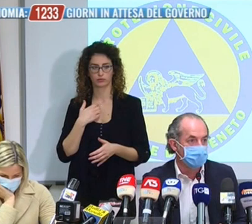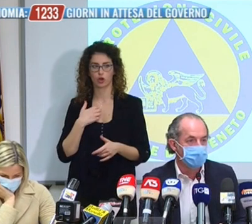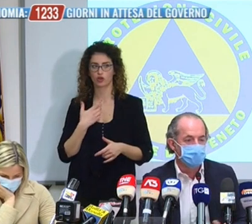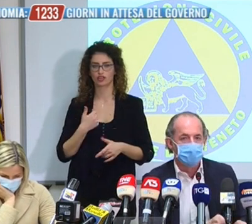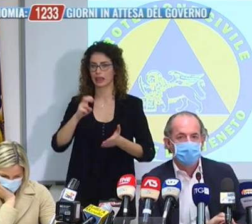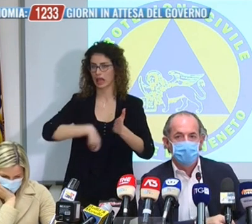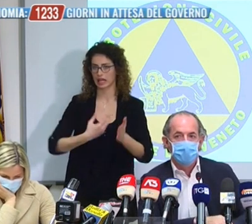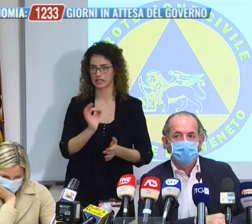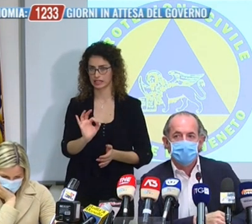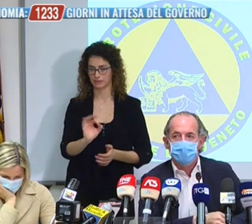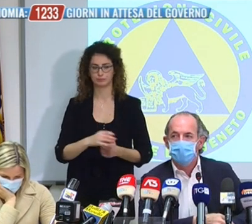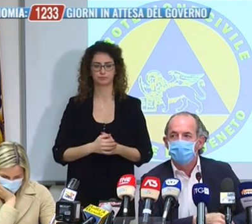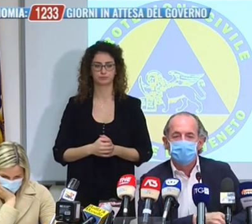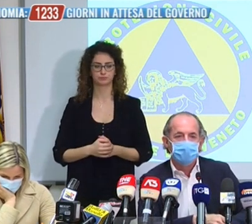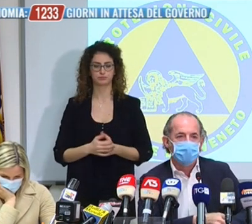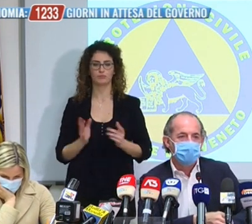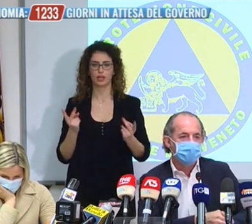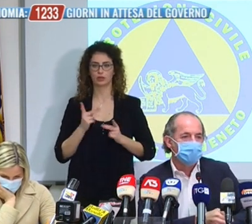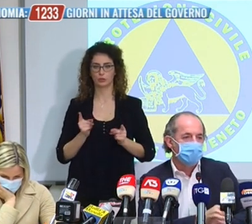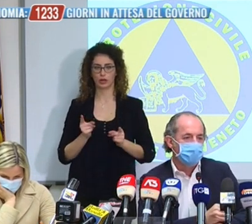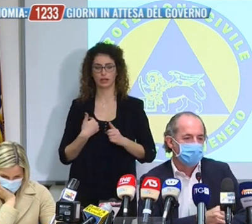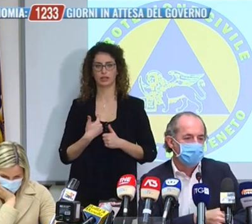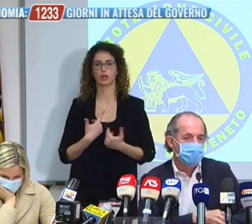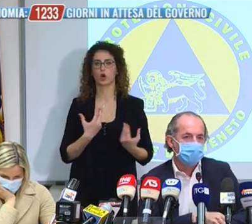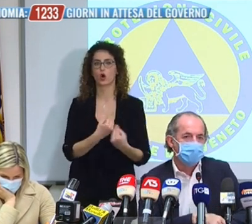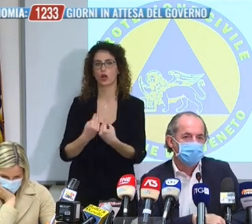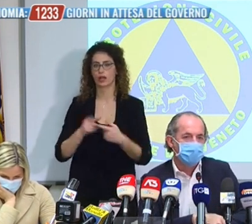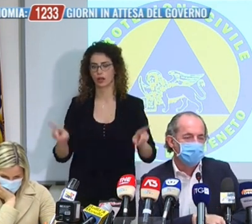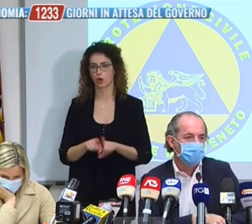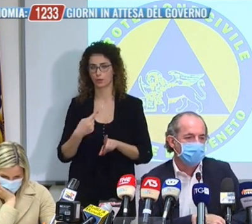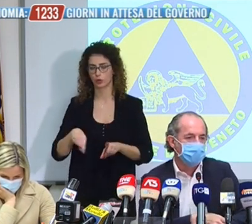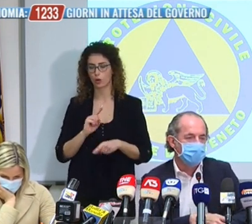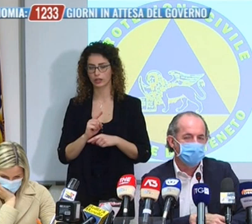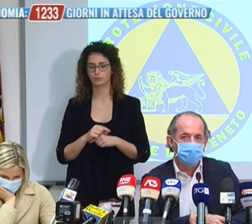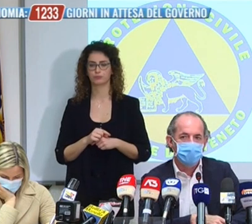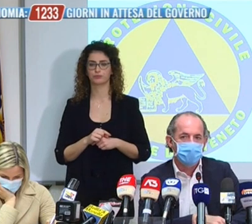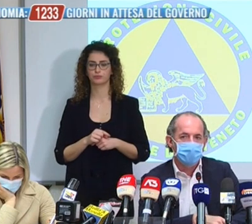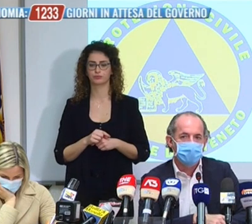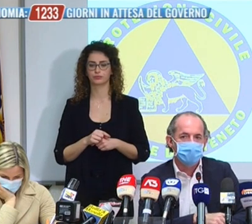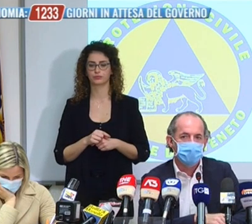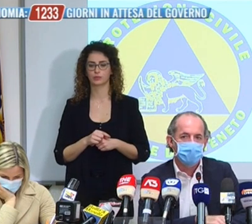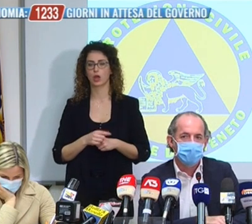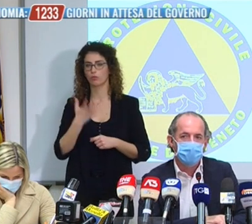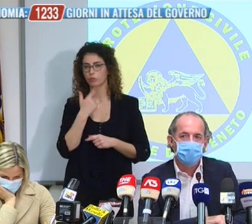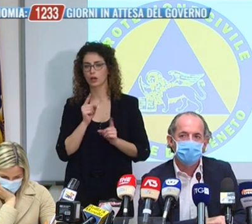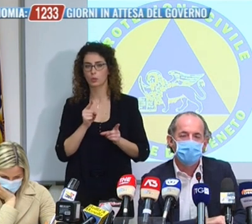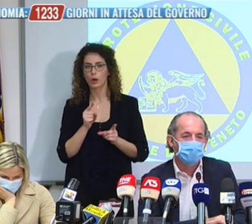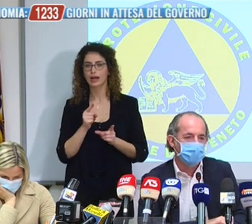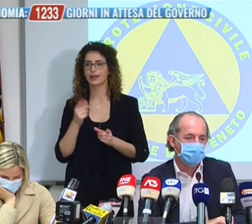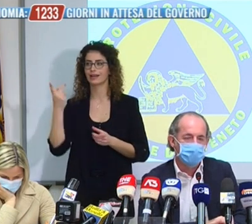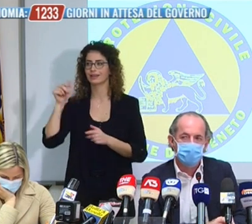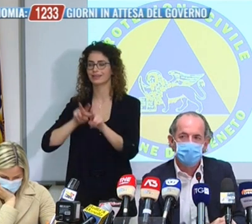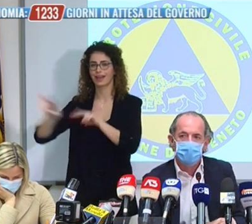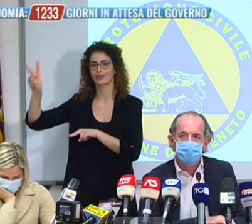tasse. Fermo restando che tutti i colleghi come noi chiedono gli interventi nazionali, perché nel momento in cui